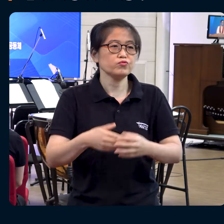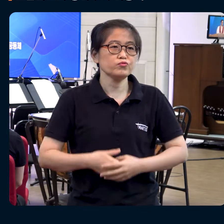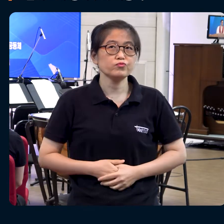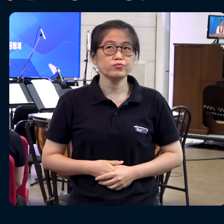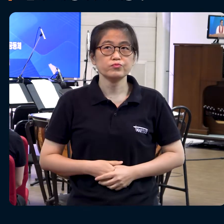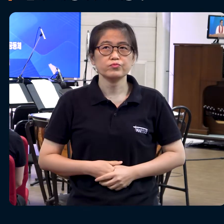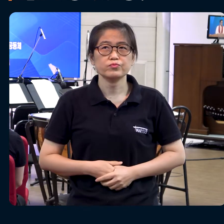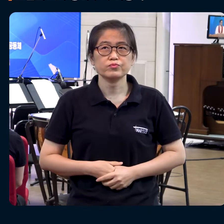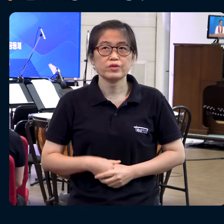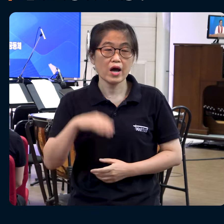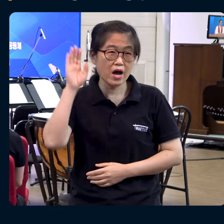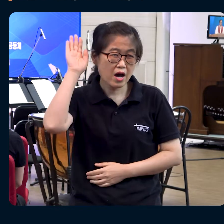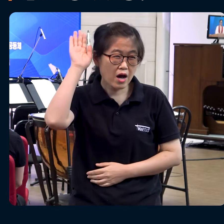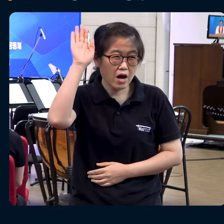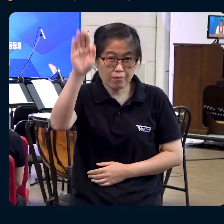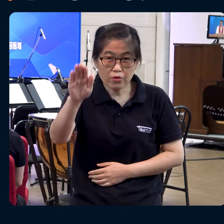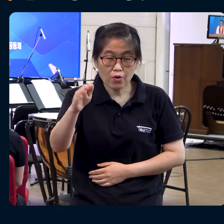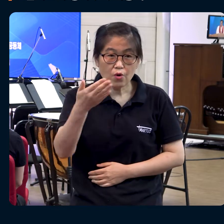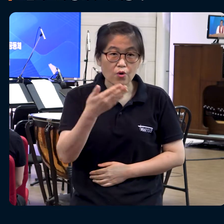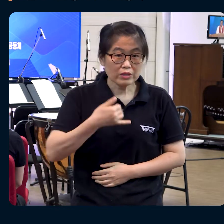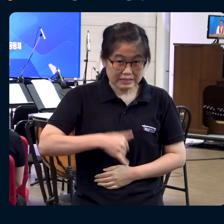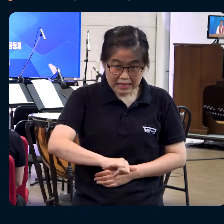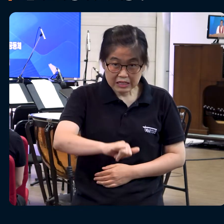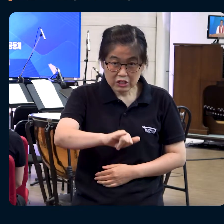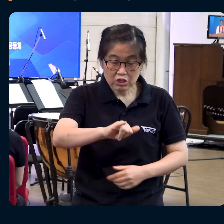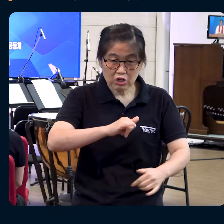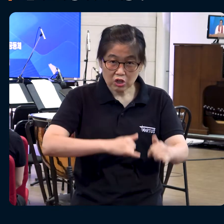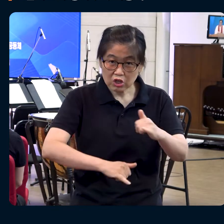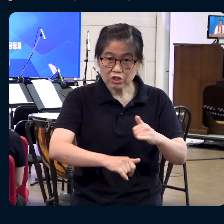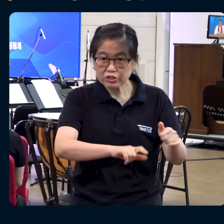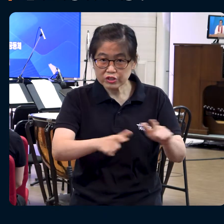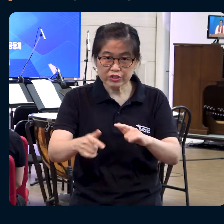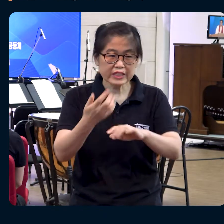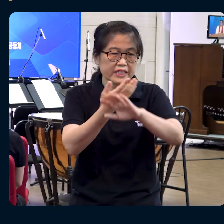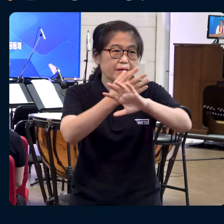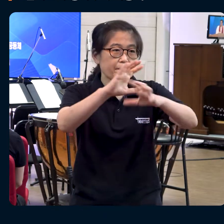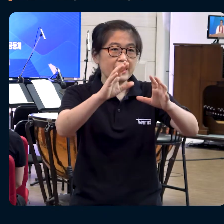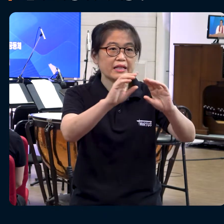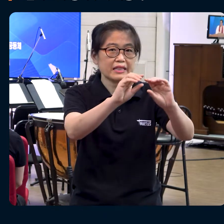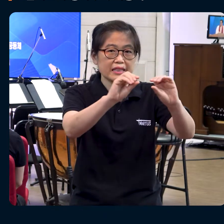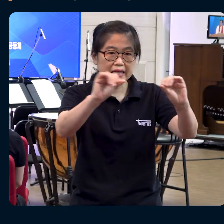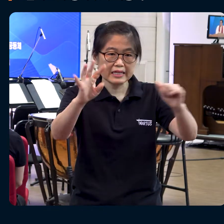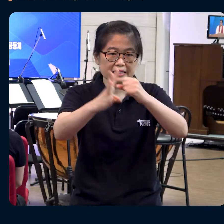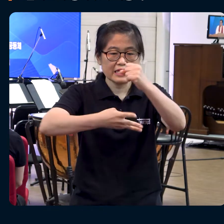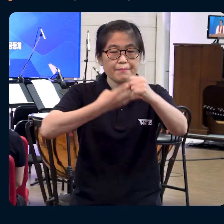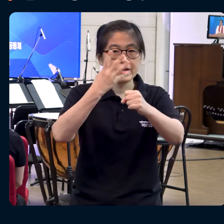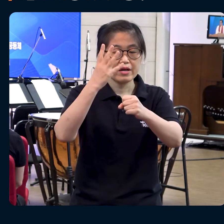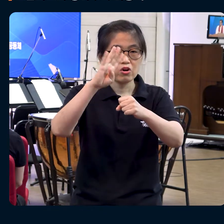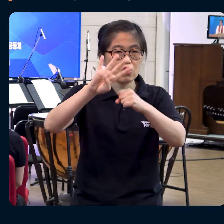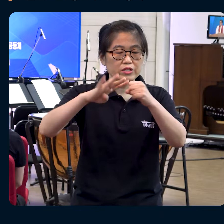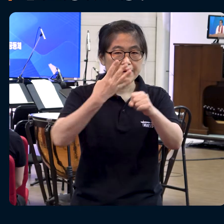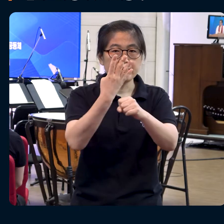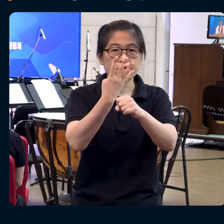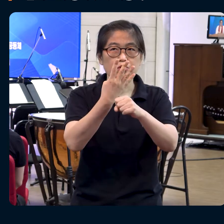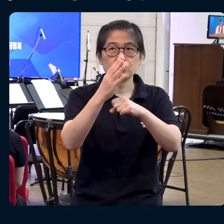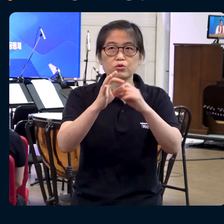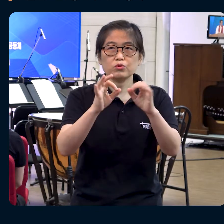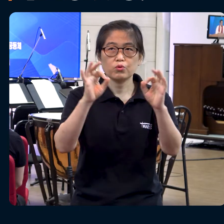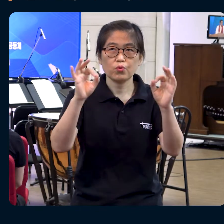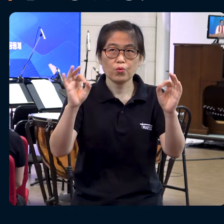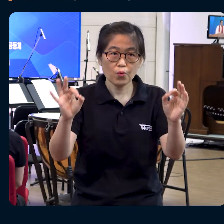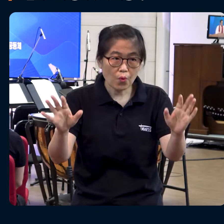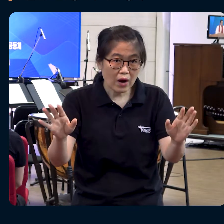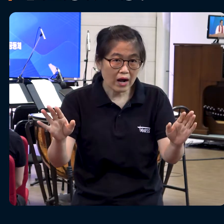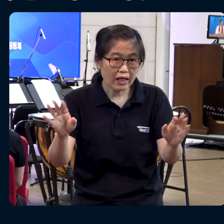말씀이에요. 앞으로 네 자손이 이제 이방 땅에서 400년 동안 이 개구로